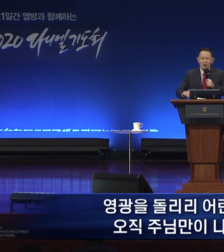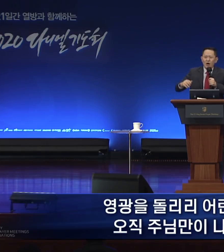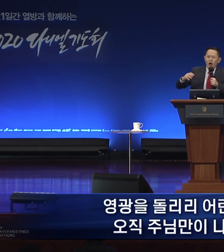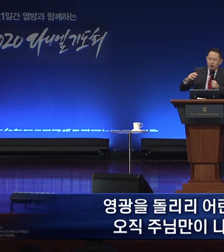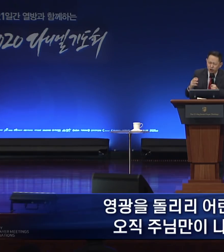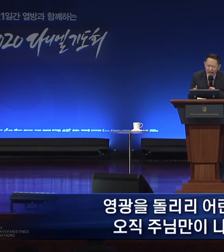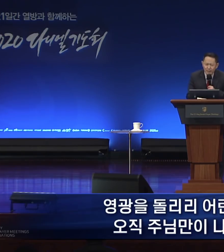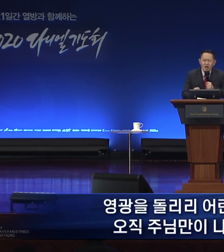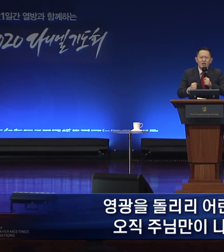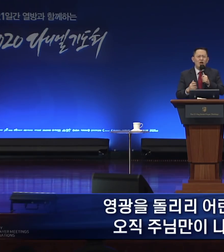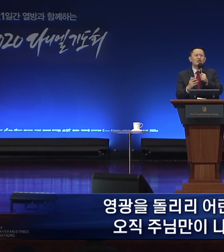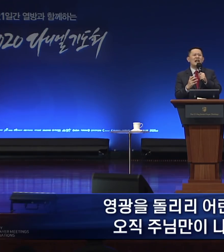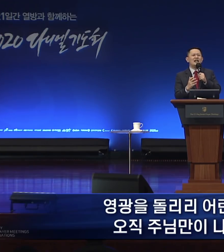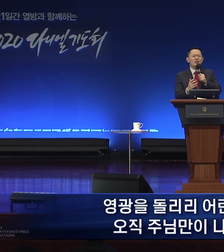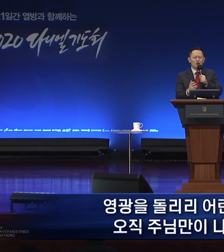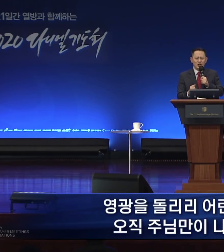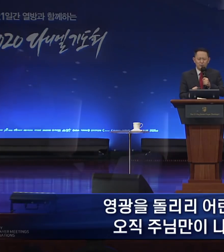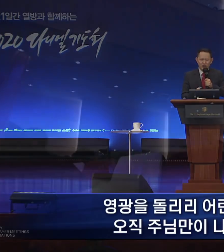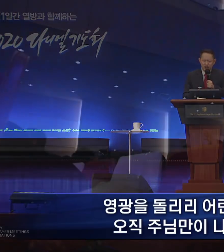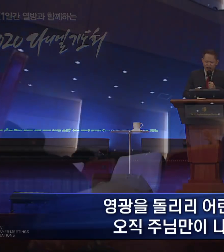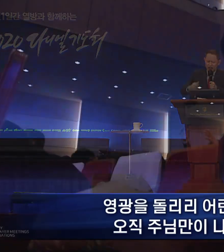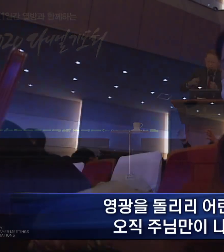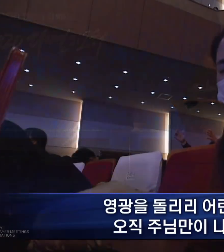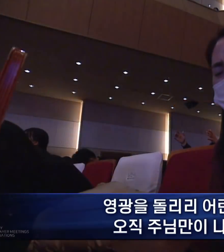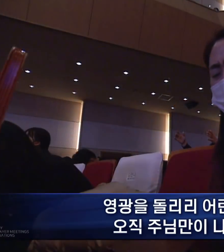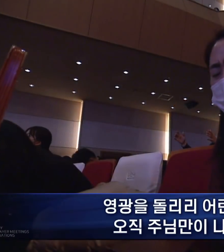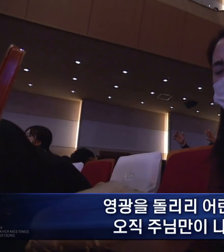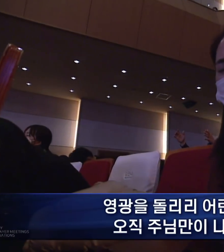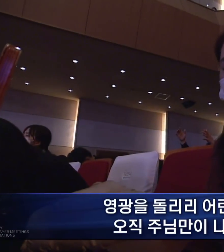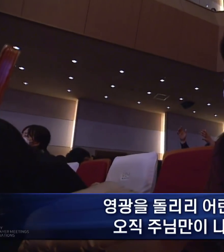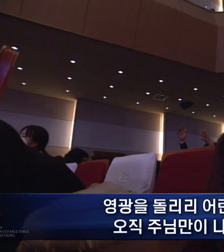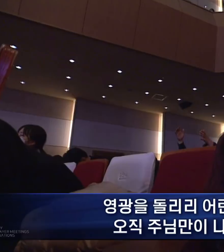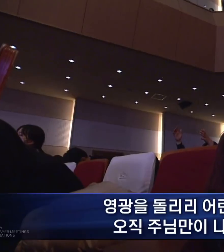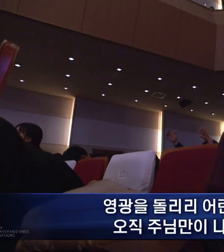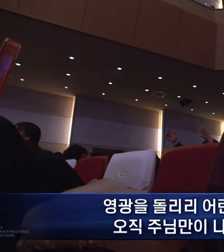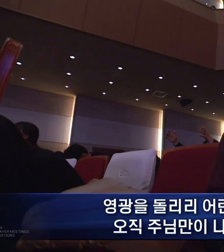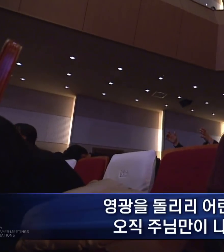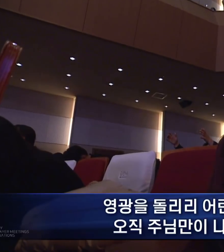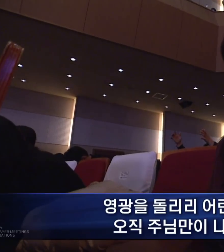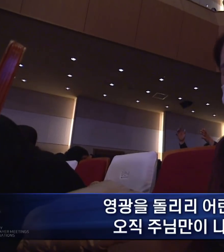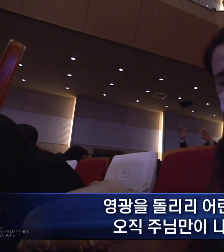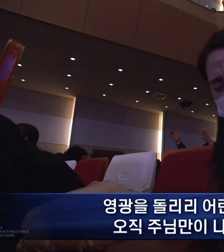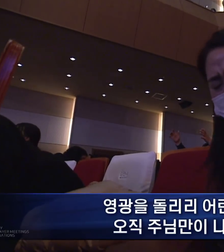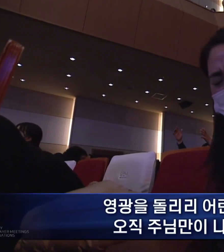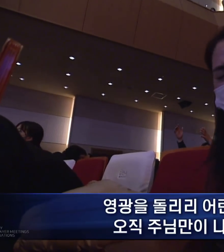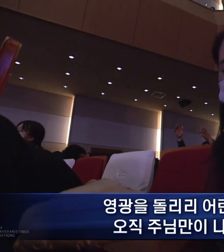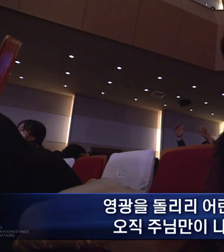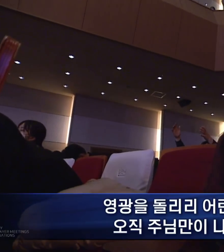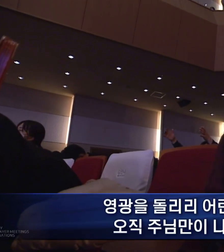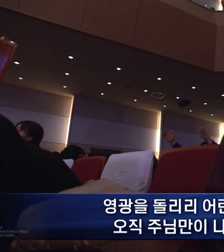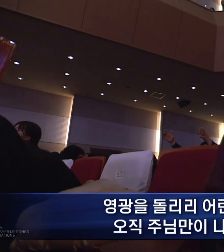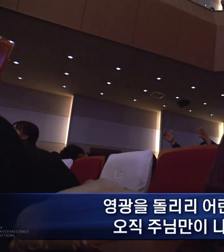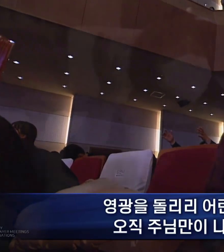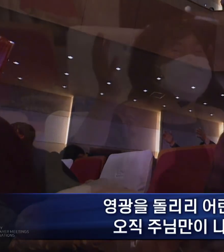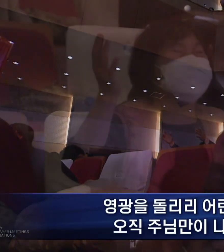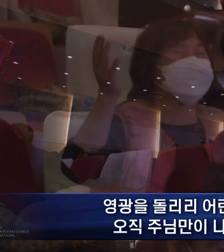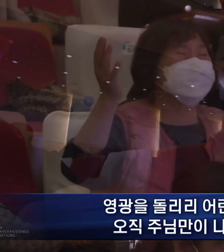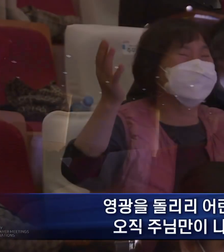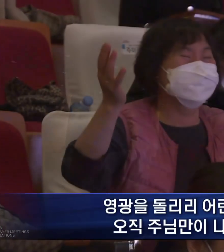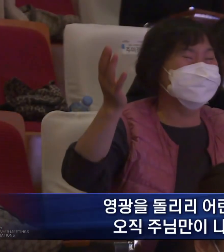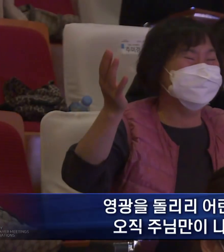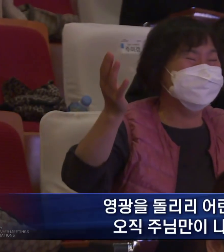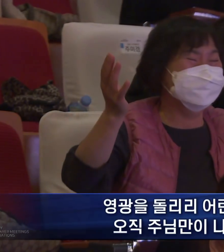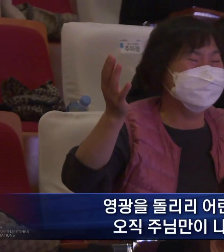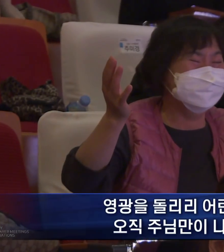주시옵소서. 주님 역사하여 주시옵소서. 인격적인 주님을 만나게 하여 주시옵소서. 첫째도 하나님, 둘째도